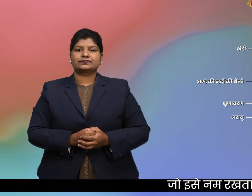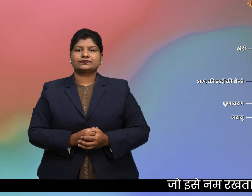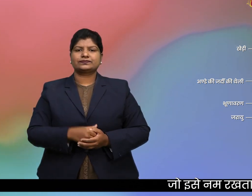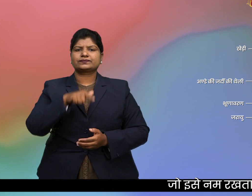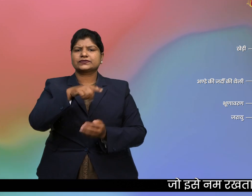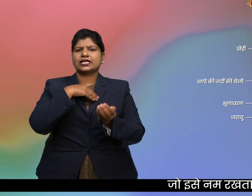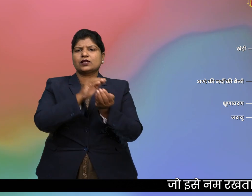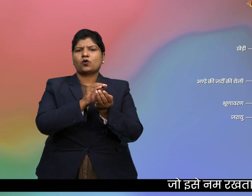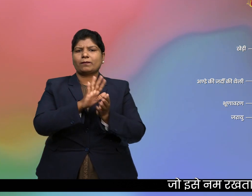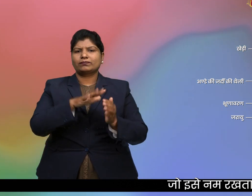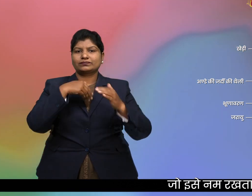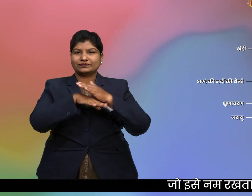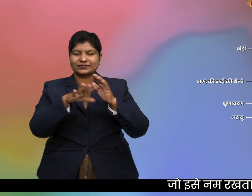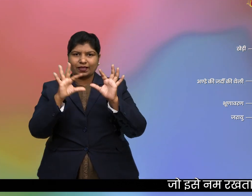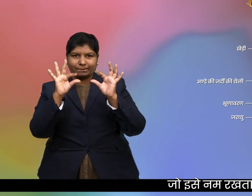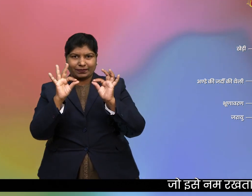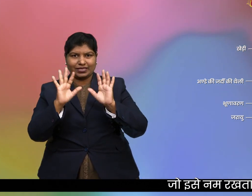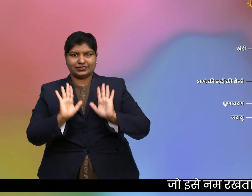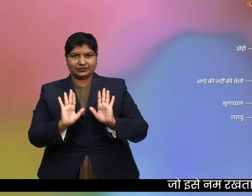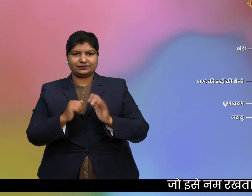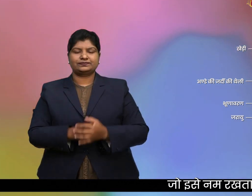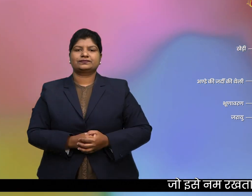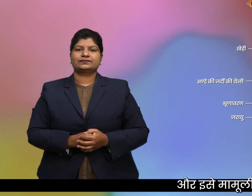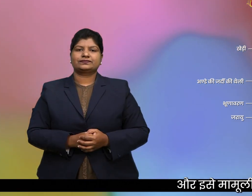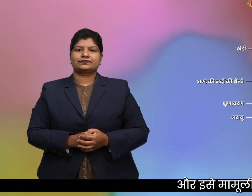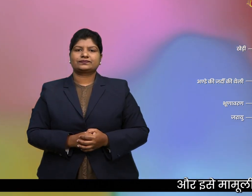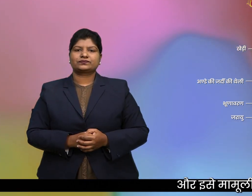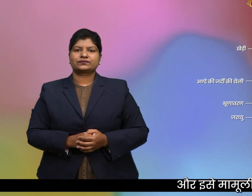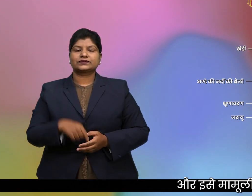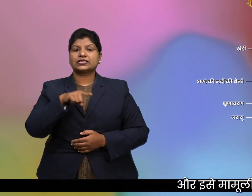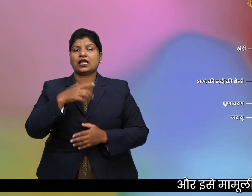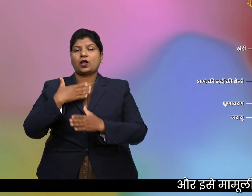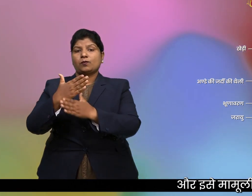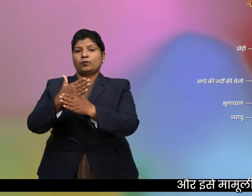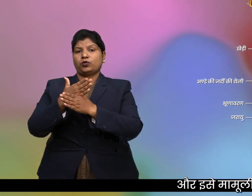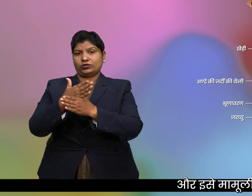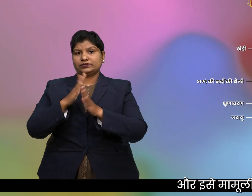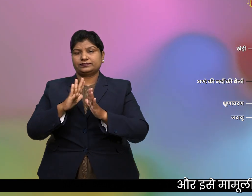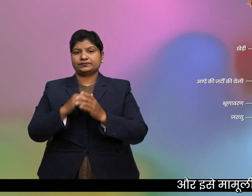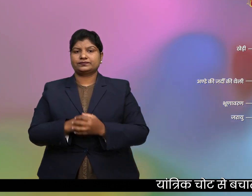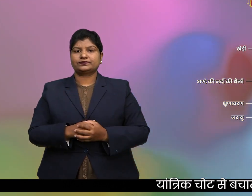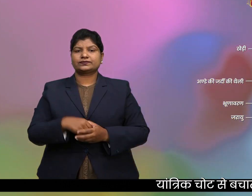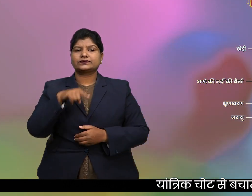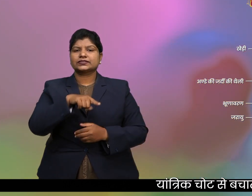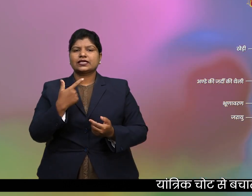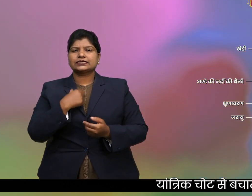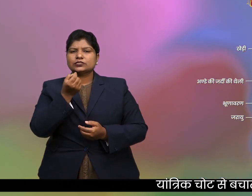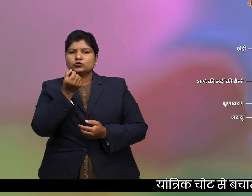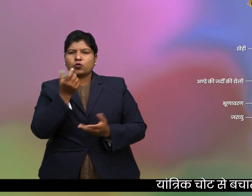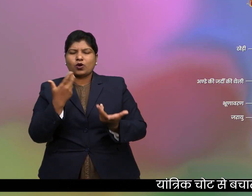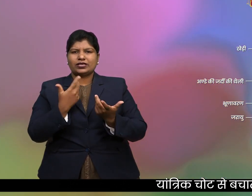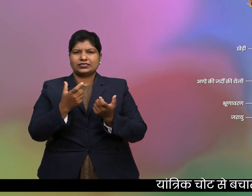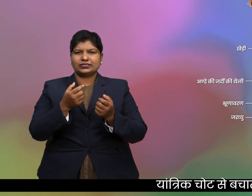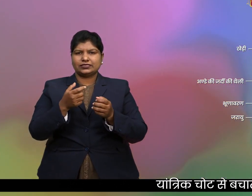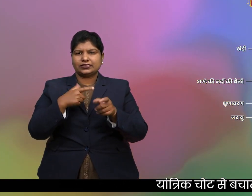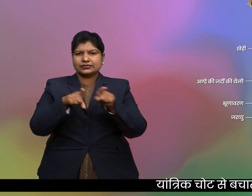जो इसे नम रखता है और इसे मामूली यांत्रिक चोट